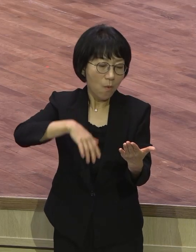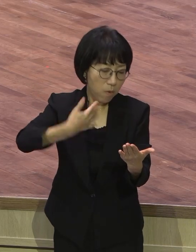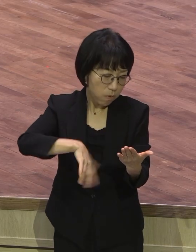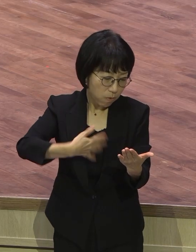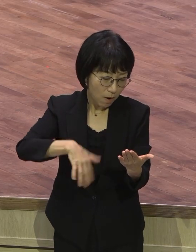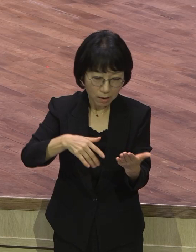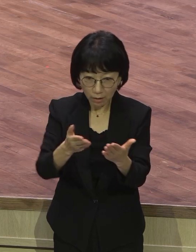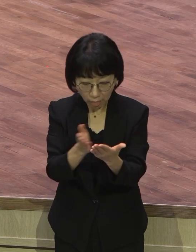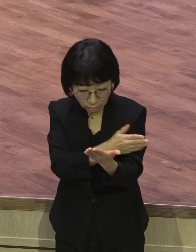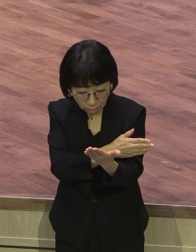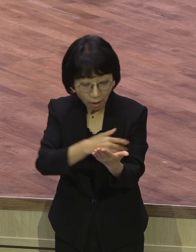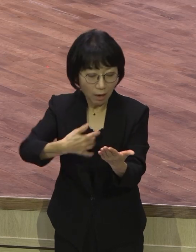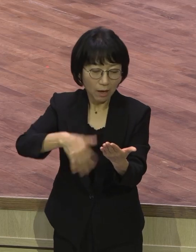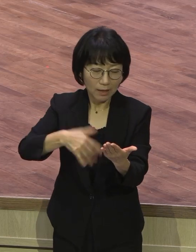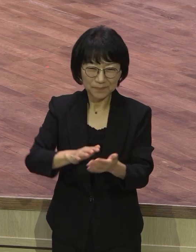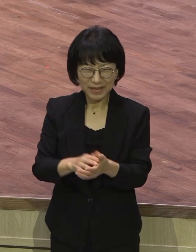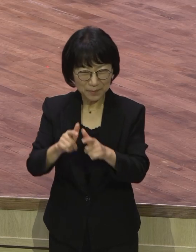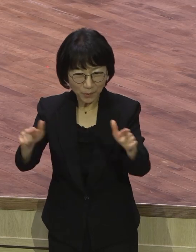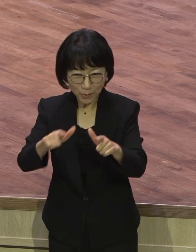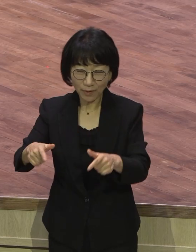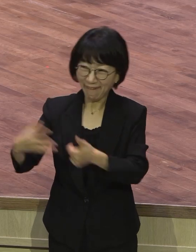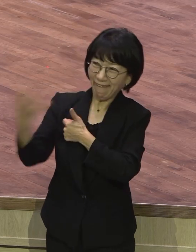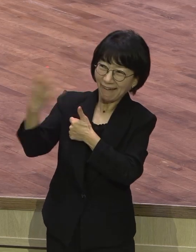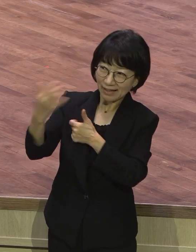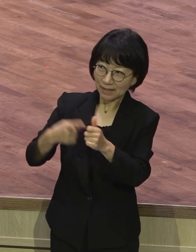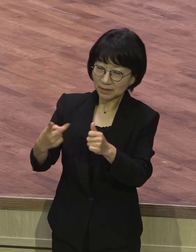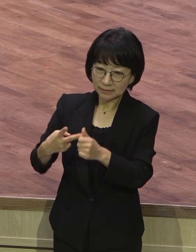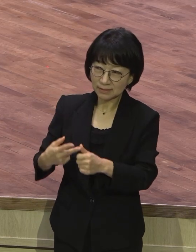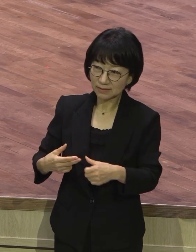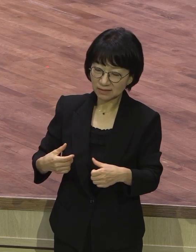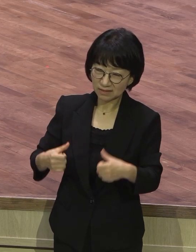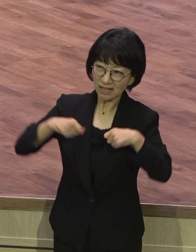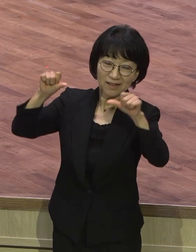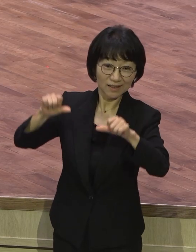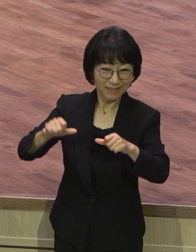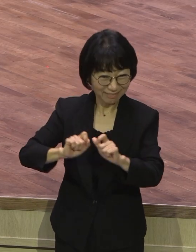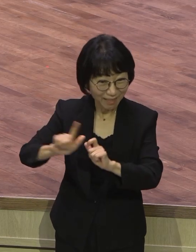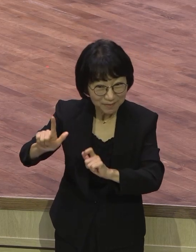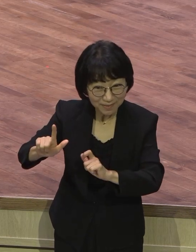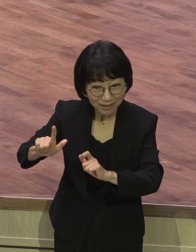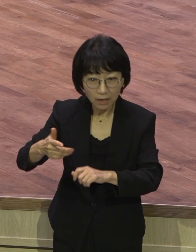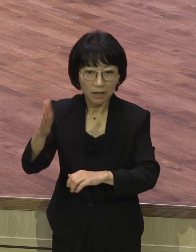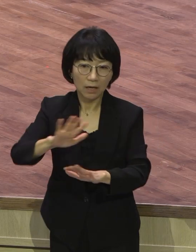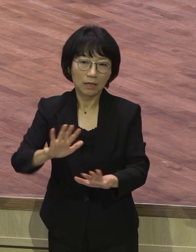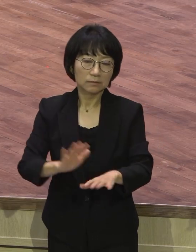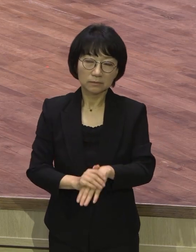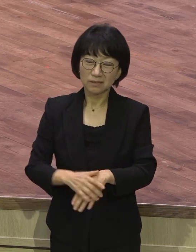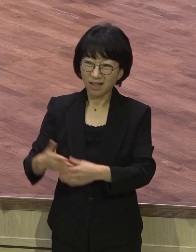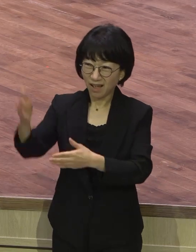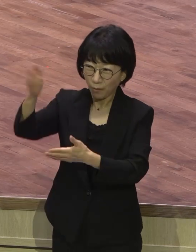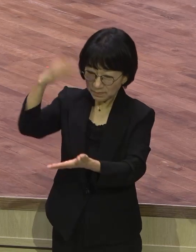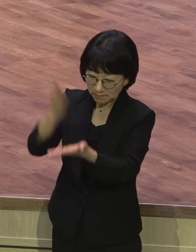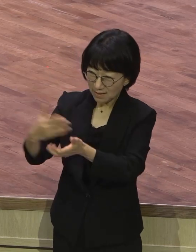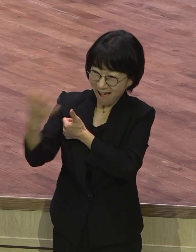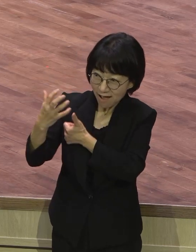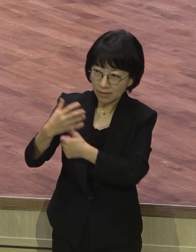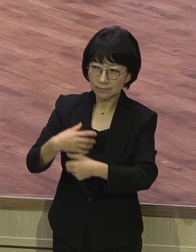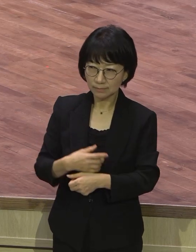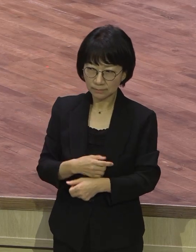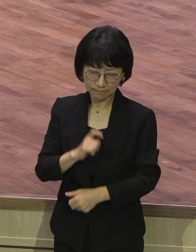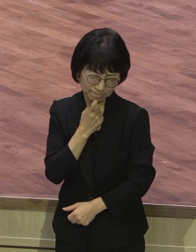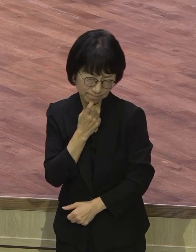보통 한두 번 핍박하면 안 가잖아요. 그거를 막 끊임없이 기도하고 또 가고 기도하고 또 가고